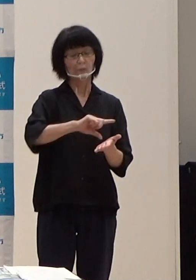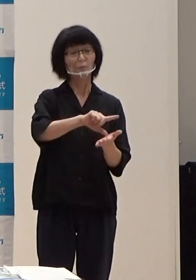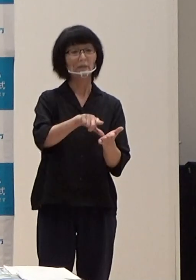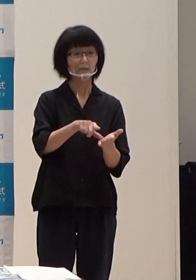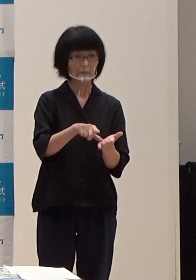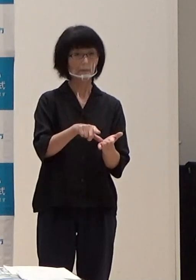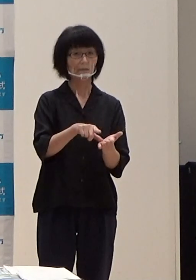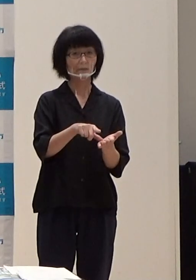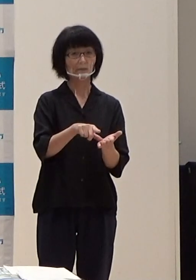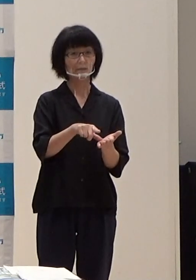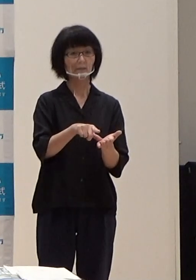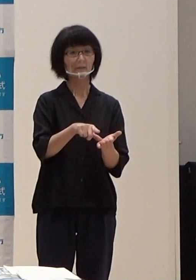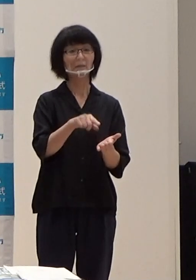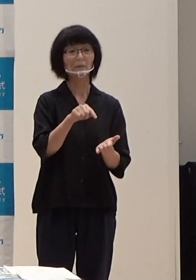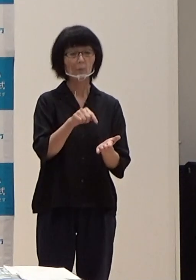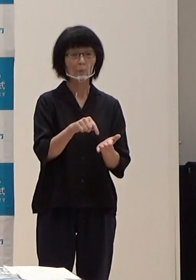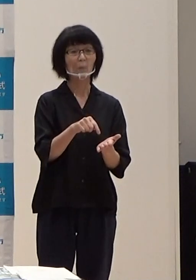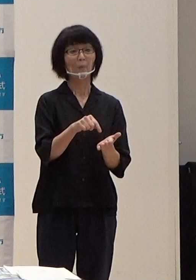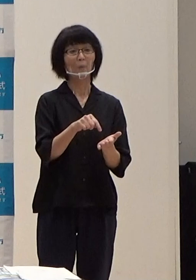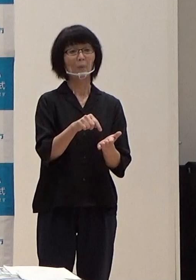ように、